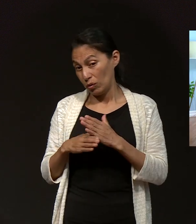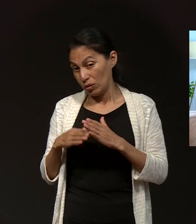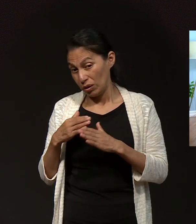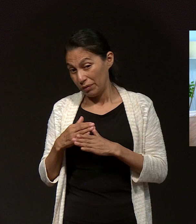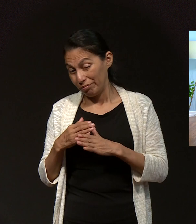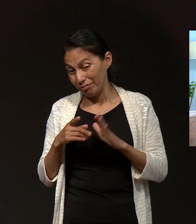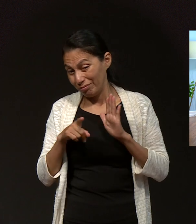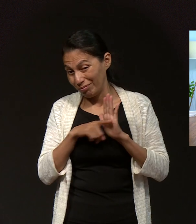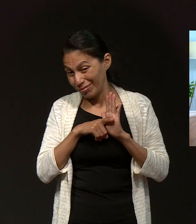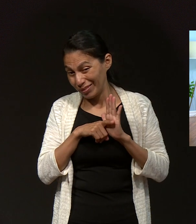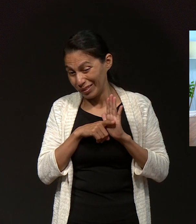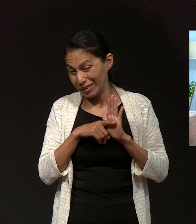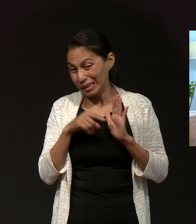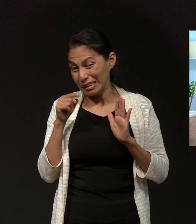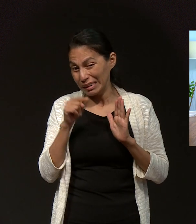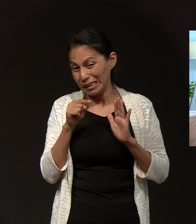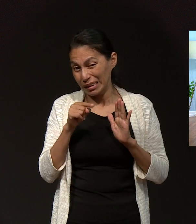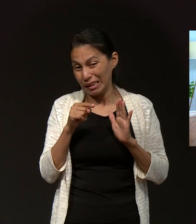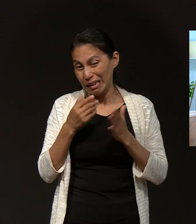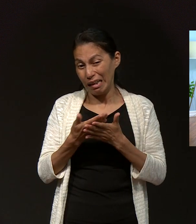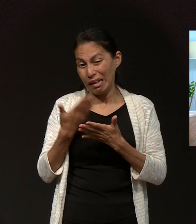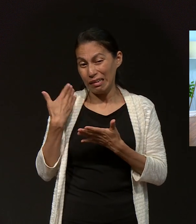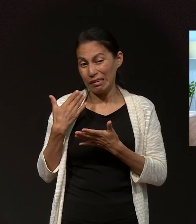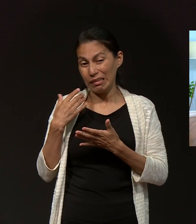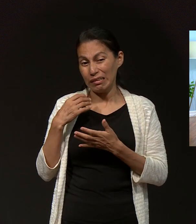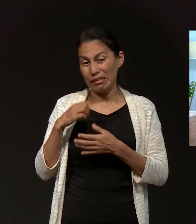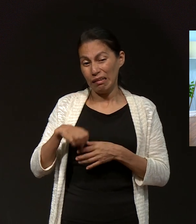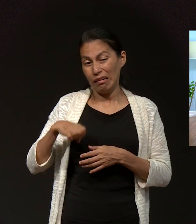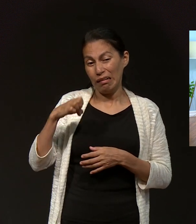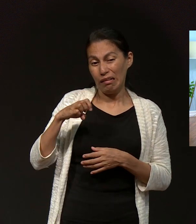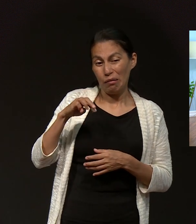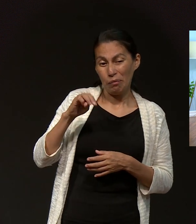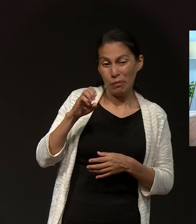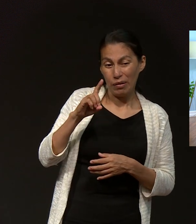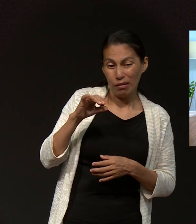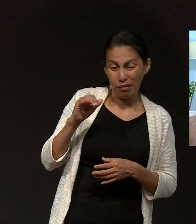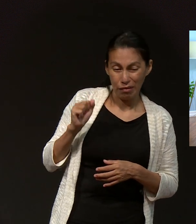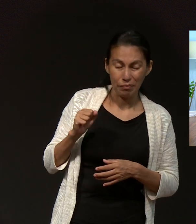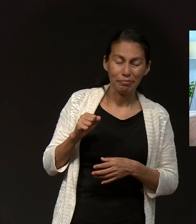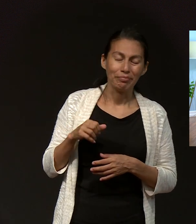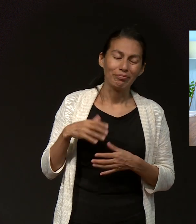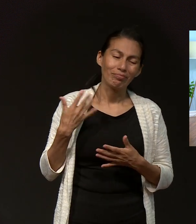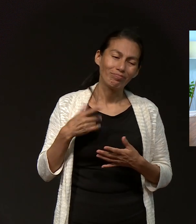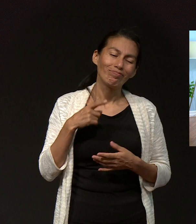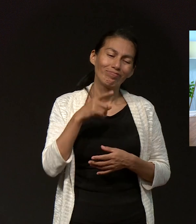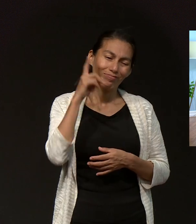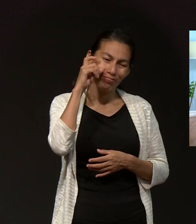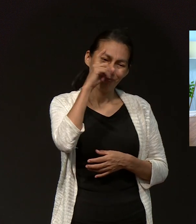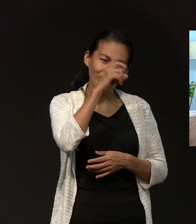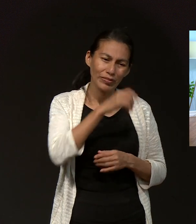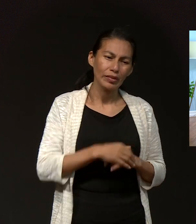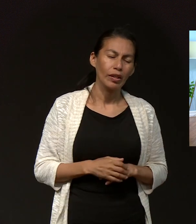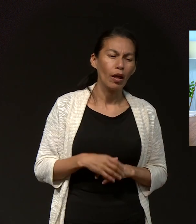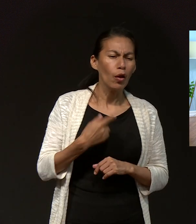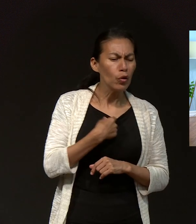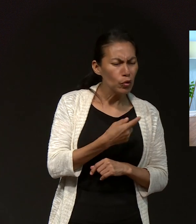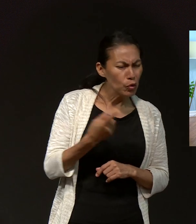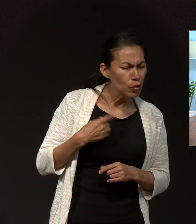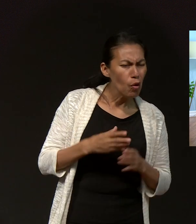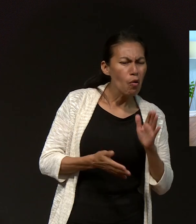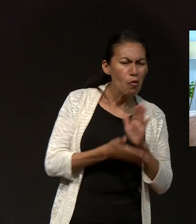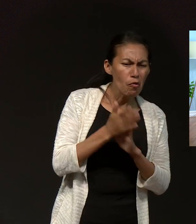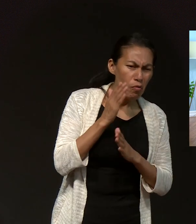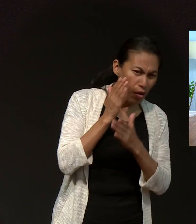sucedió en la Edad Media. Hay una condición muy negativa hacia eso. Hacia la religión, Y entonces la iglesia tiene muchos desafíos. Cuando fuimos allá